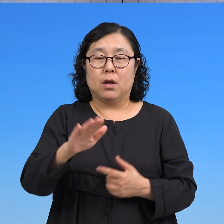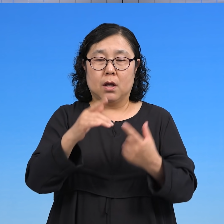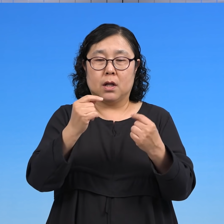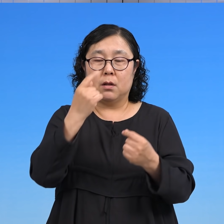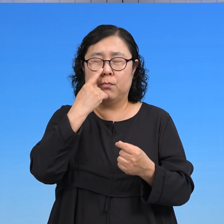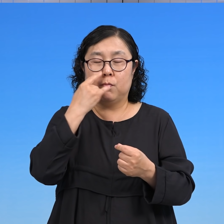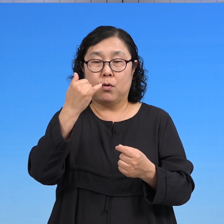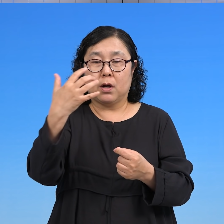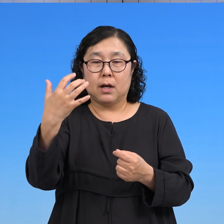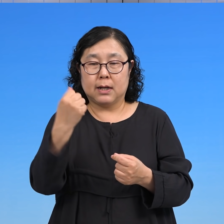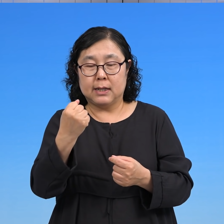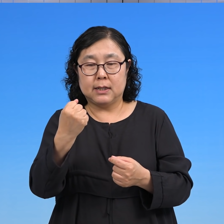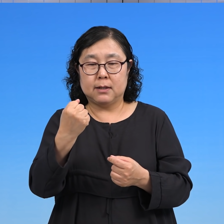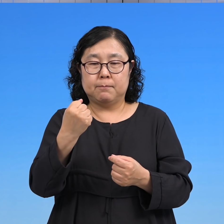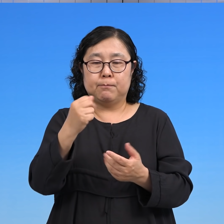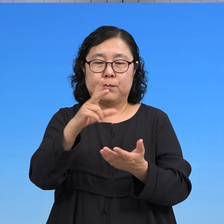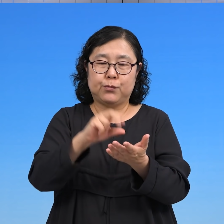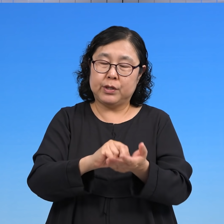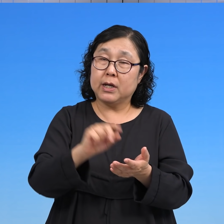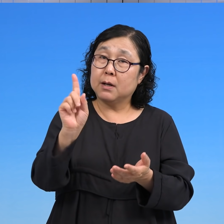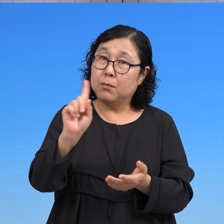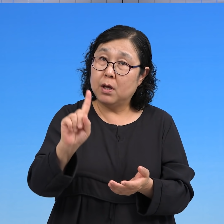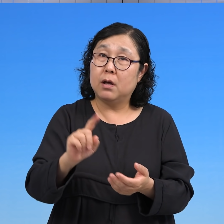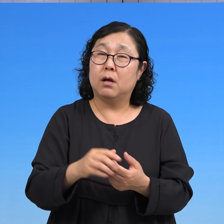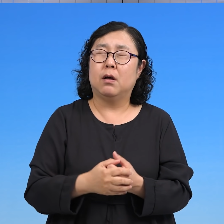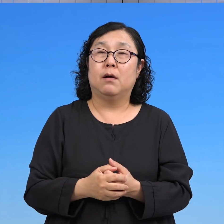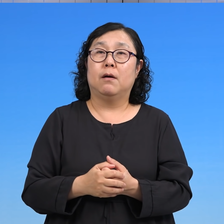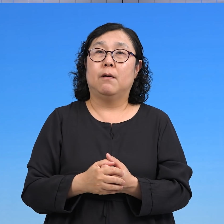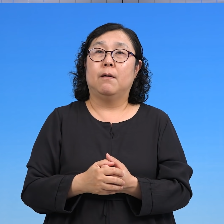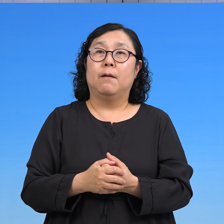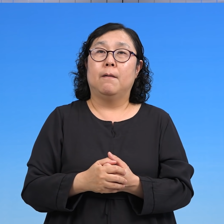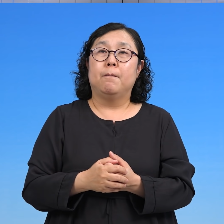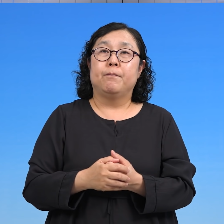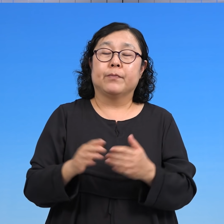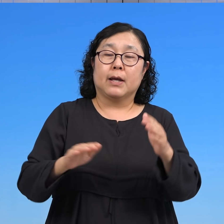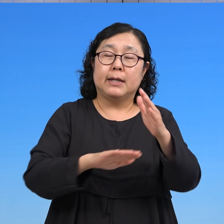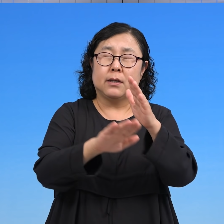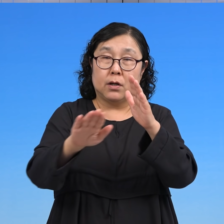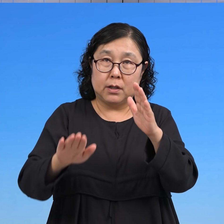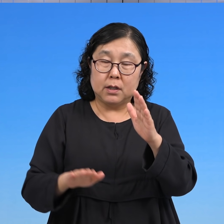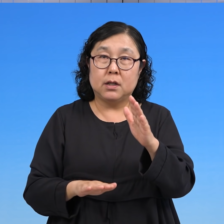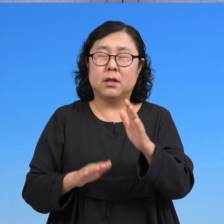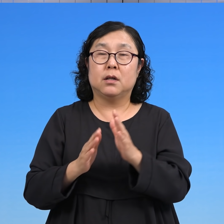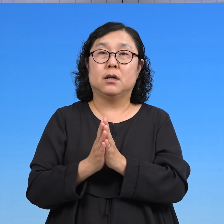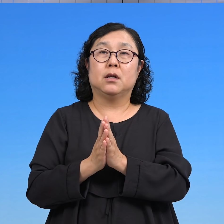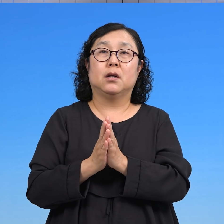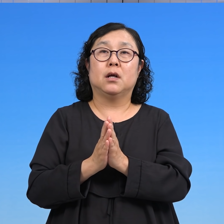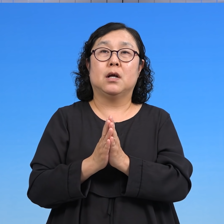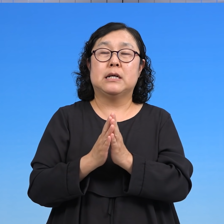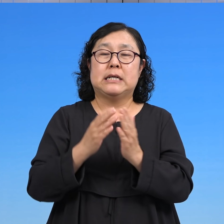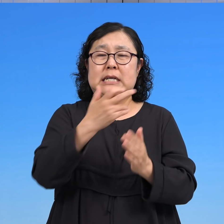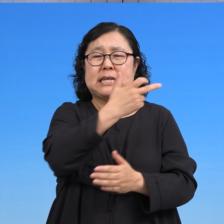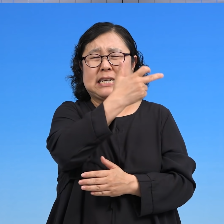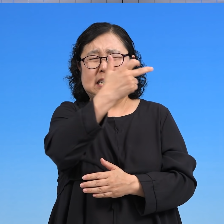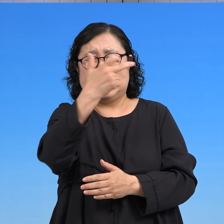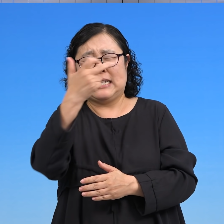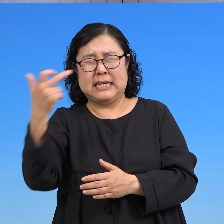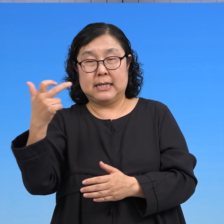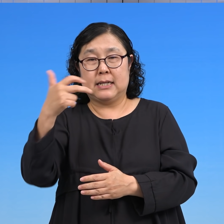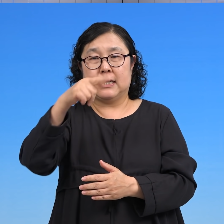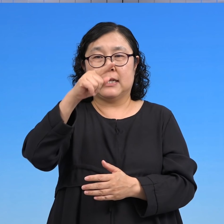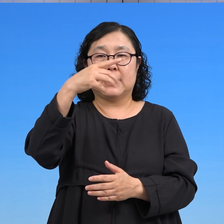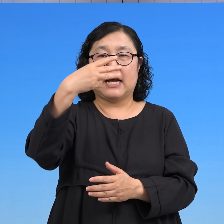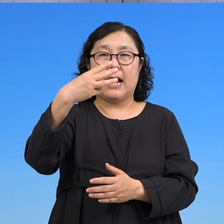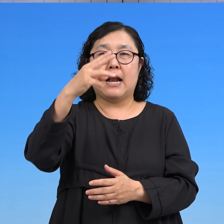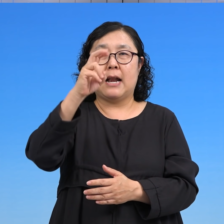그런데 오늘 우리 같은 부모가 갖고 있는 치명적인 문제가 뭐냐? 오늘 가정을 거대한